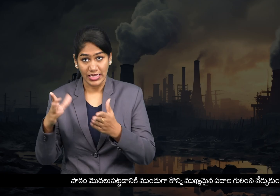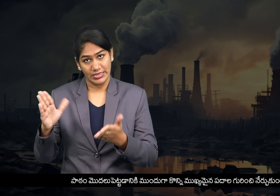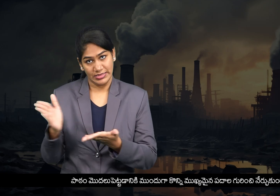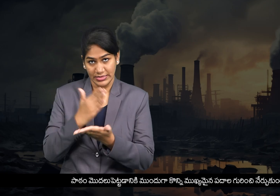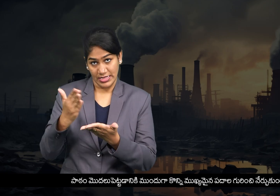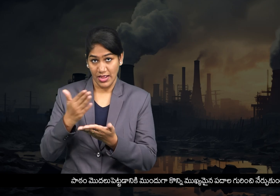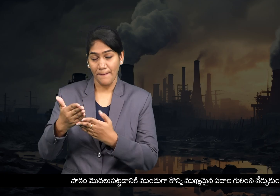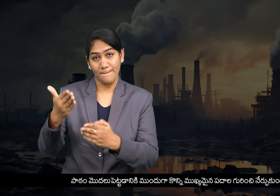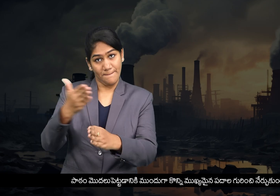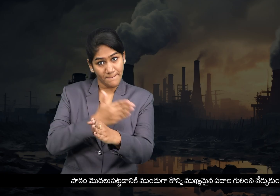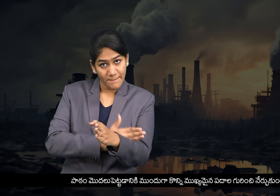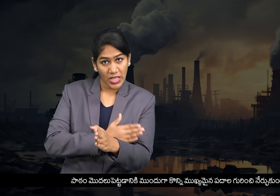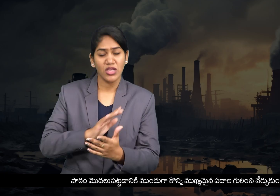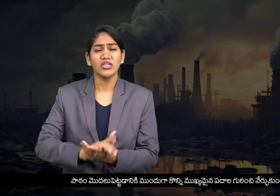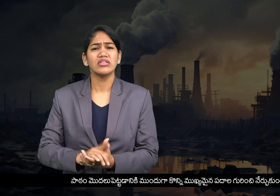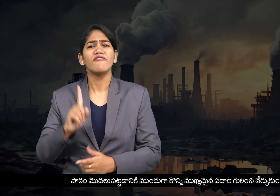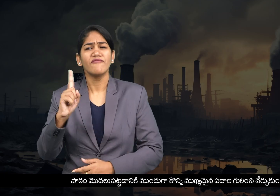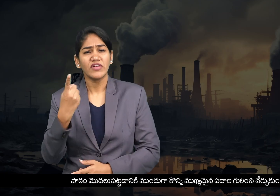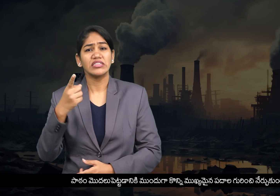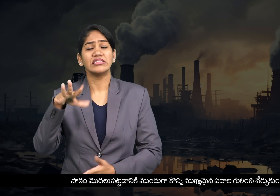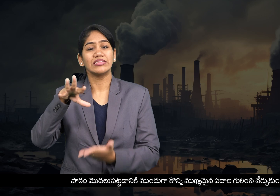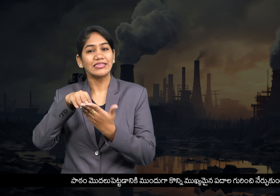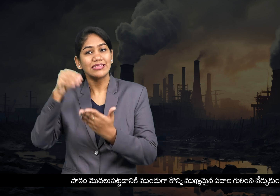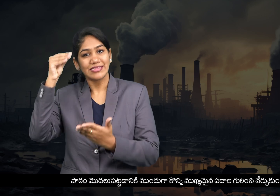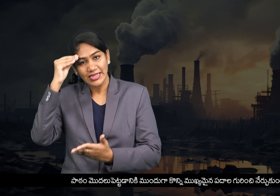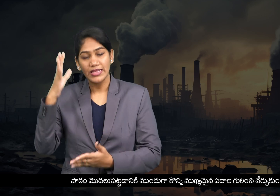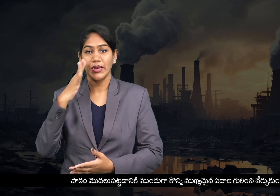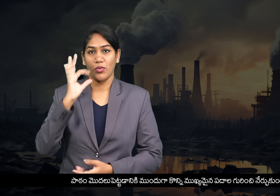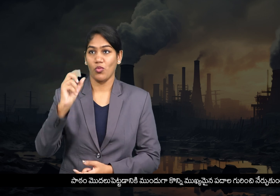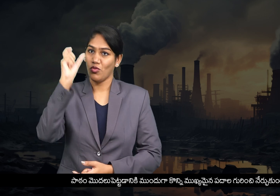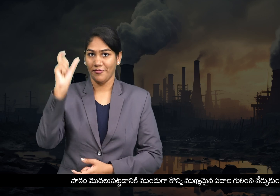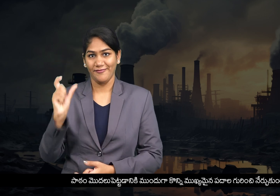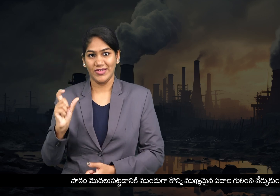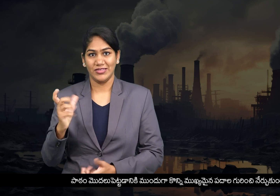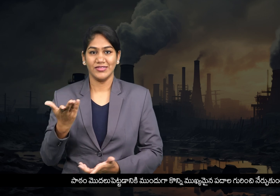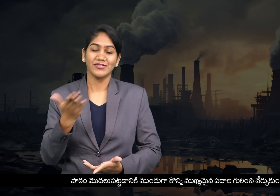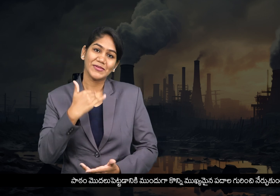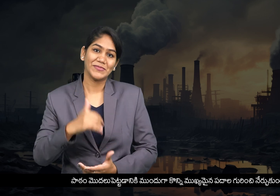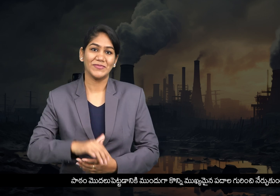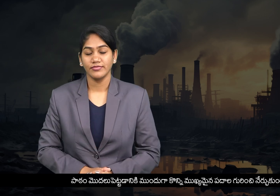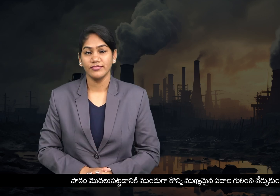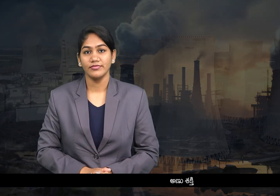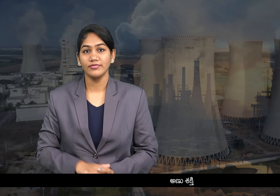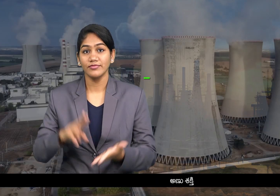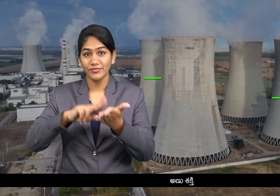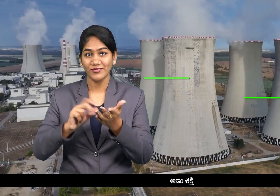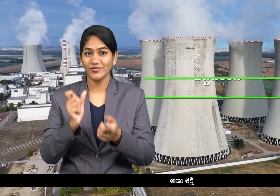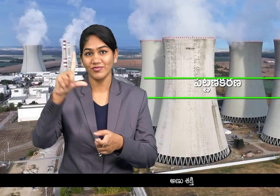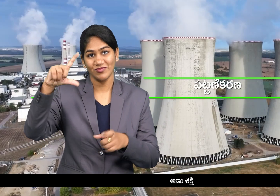పాఠం మొదలుపెట్టడానికి ముందుగా కొన్ని ముఖ్యమైన పదాల గురించి నేర్చుకుందాం. అణుశక్తి.